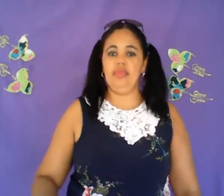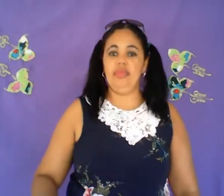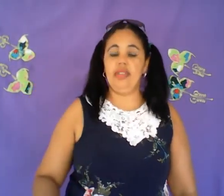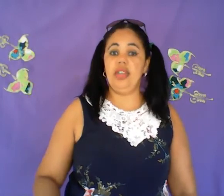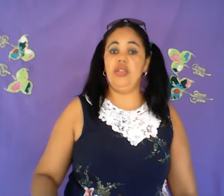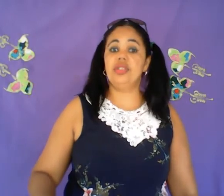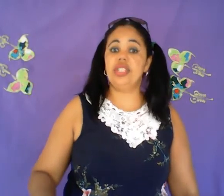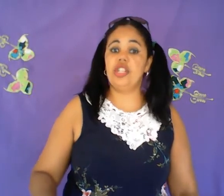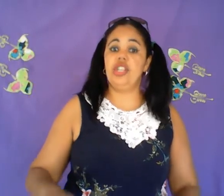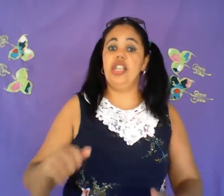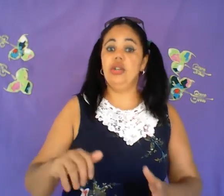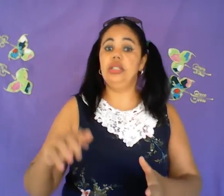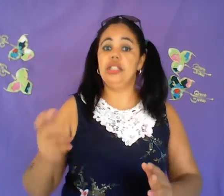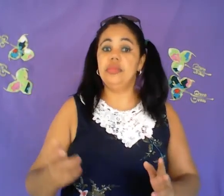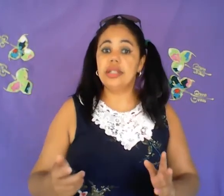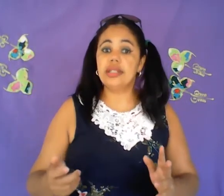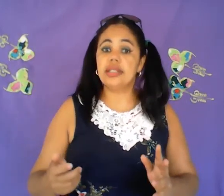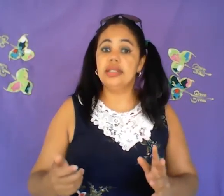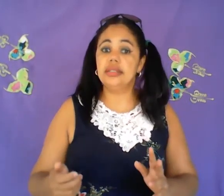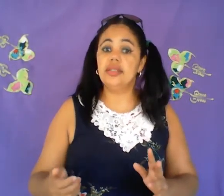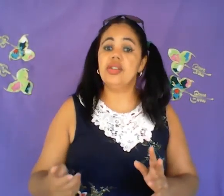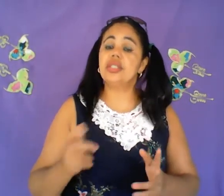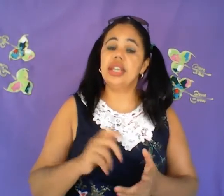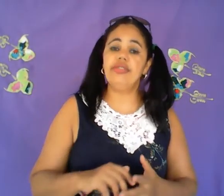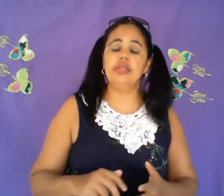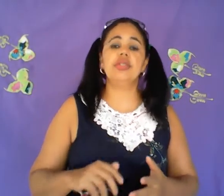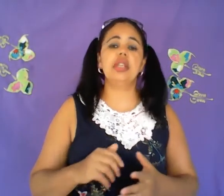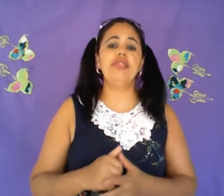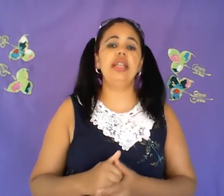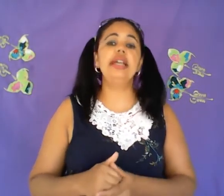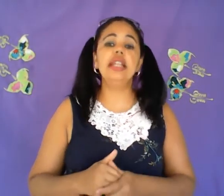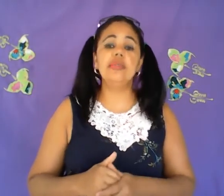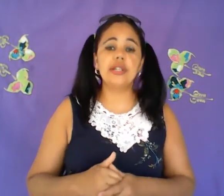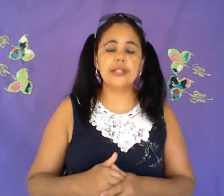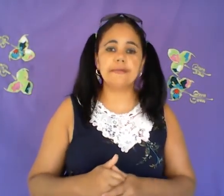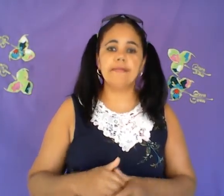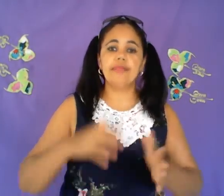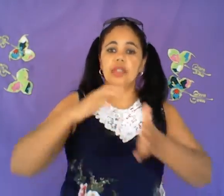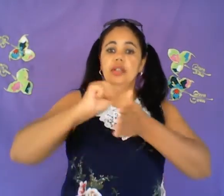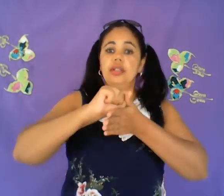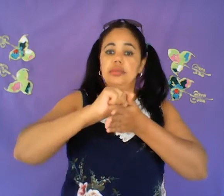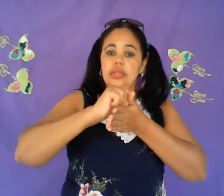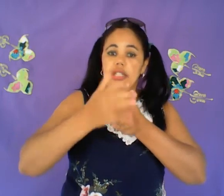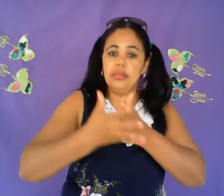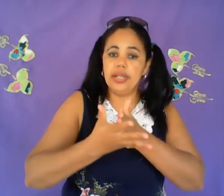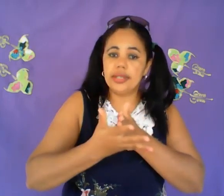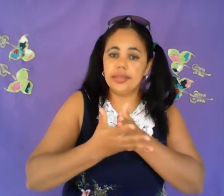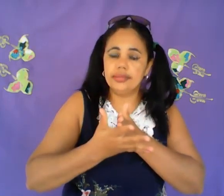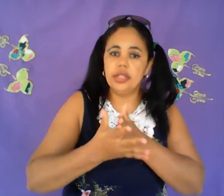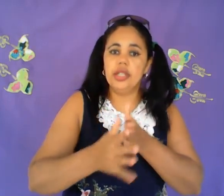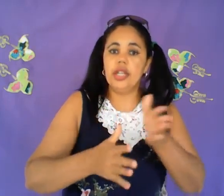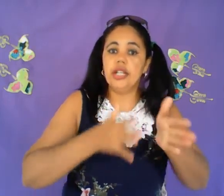Ou seja, eu, Libras... Eu sei falar em Libras. Ó, Libras... Antes nós